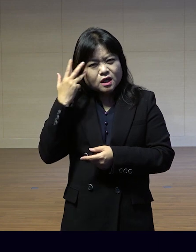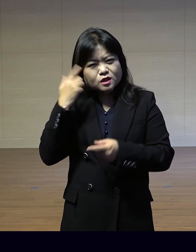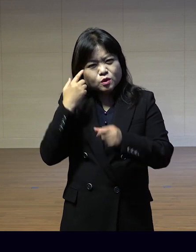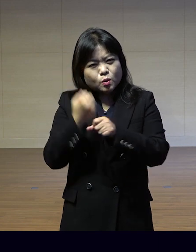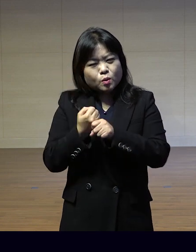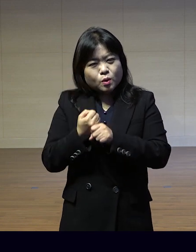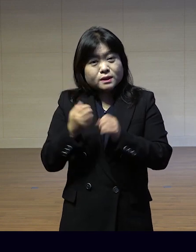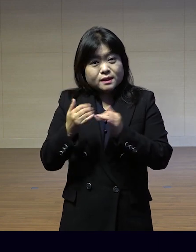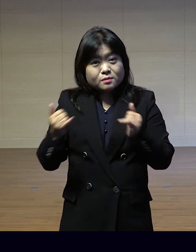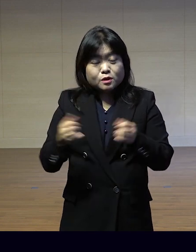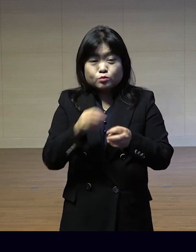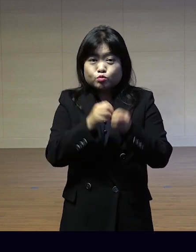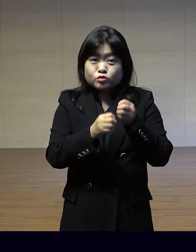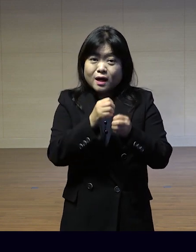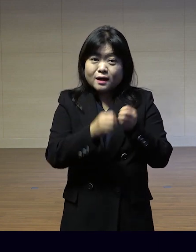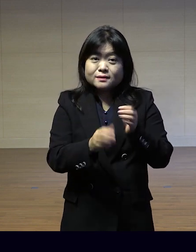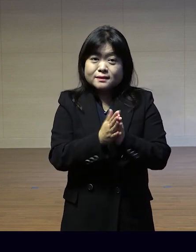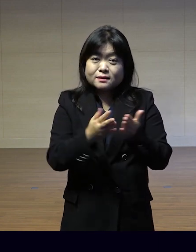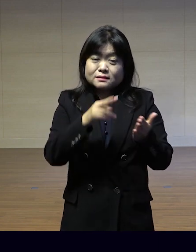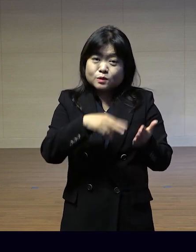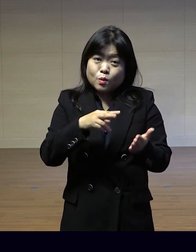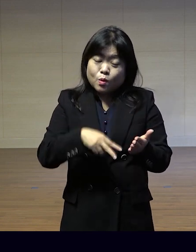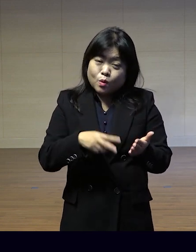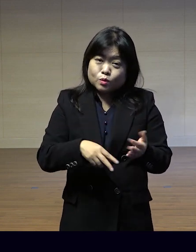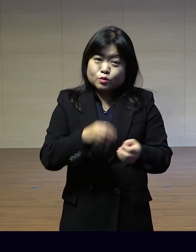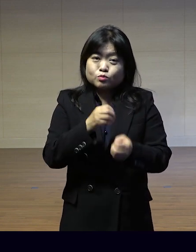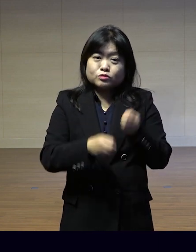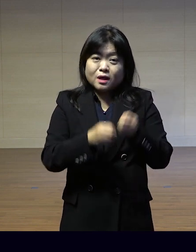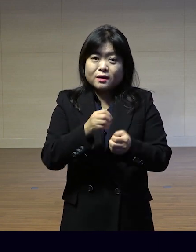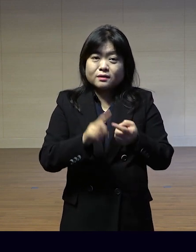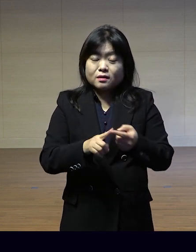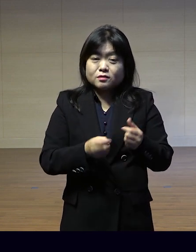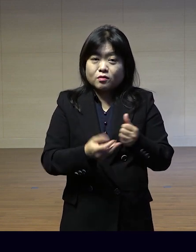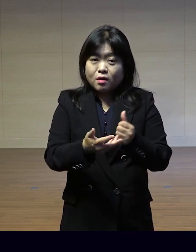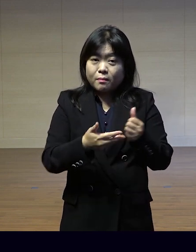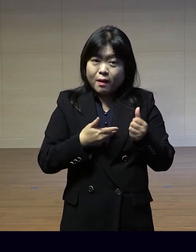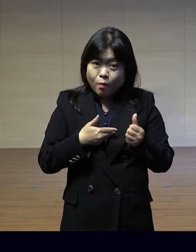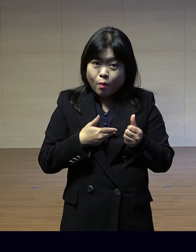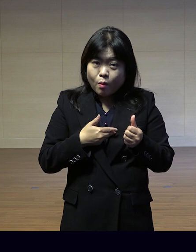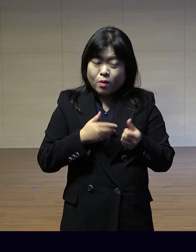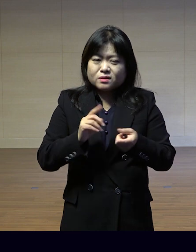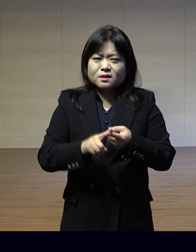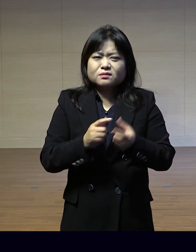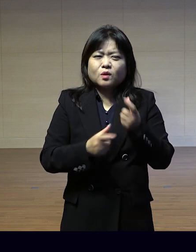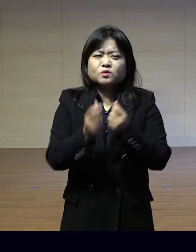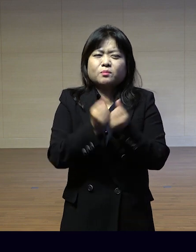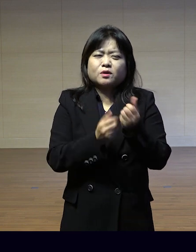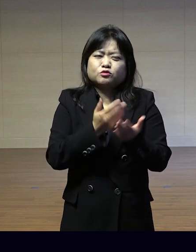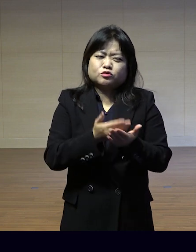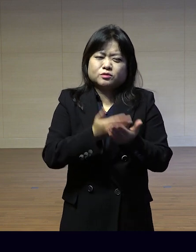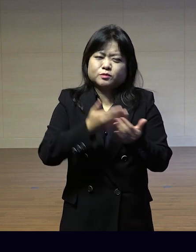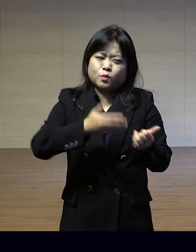분이 또 문학을 즐겨 읽고 거기서 또 어떤 영감을 얻고 거기에 대해서 조금 더 부연 설명해 주시면